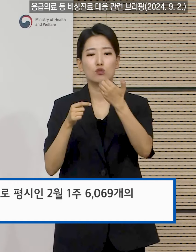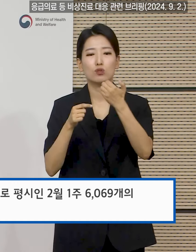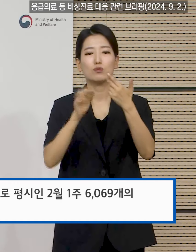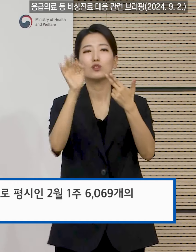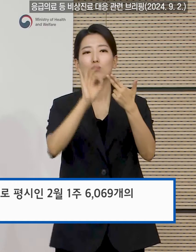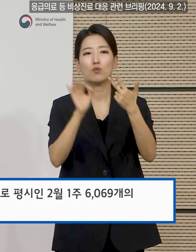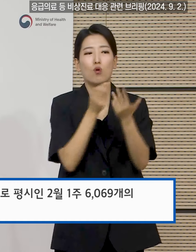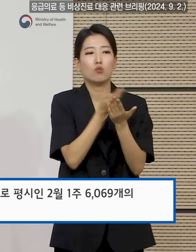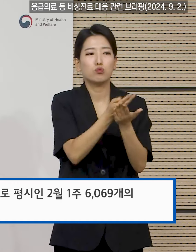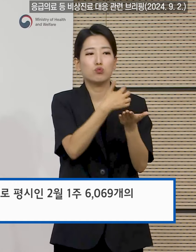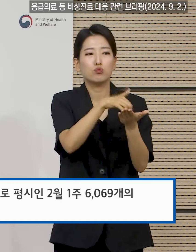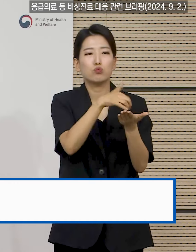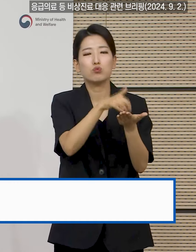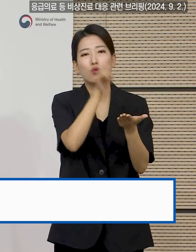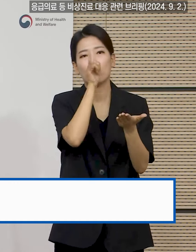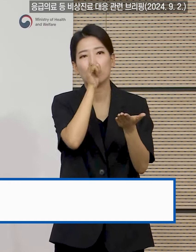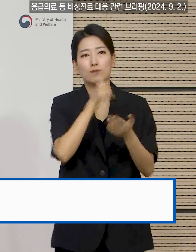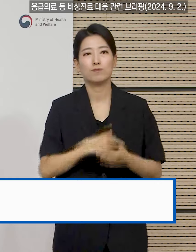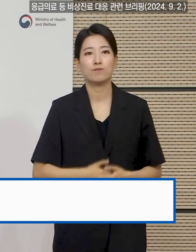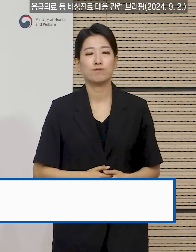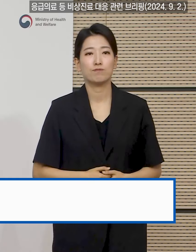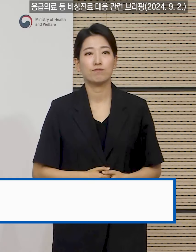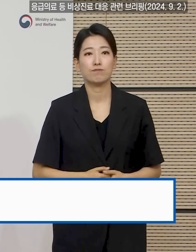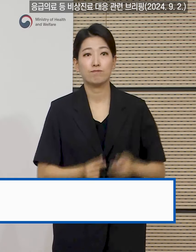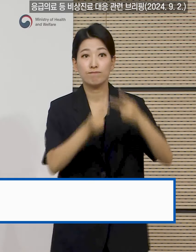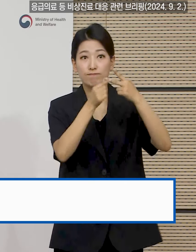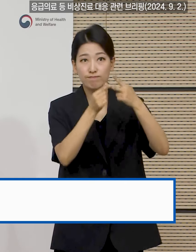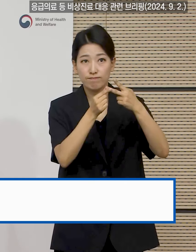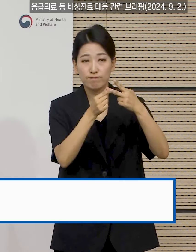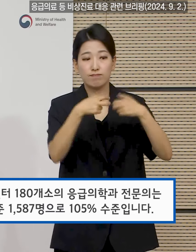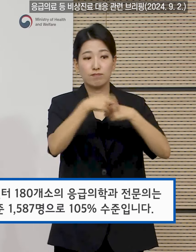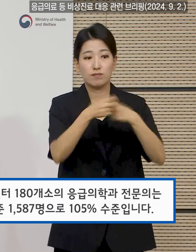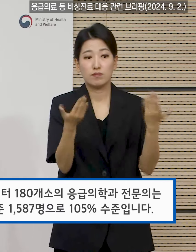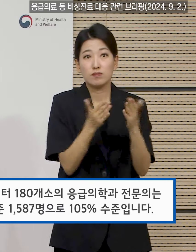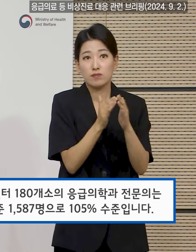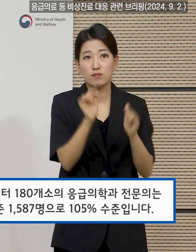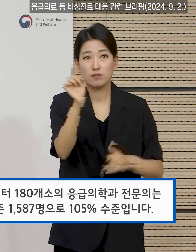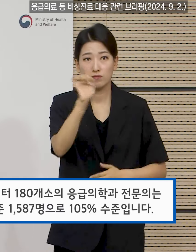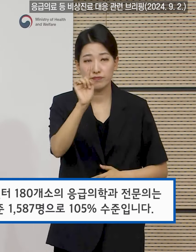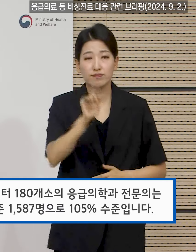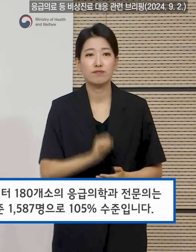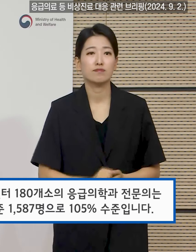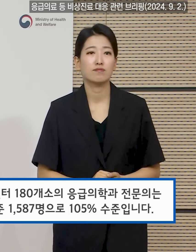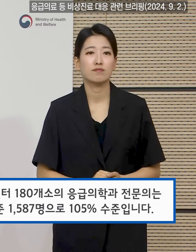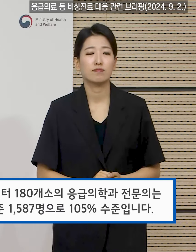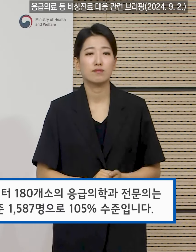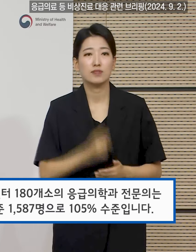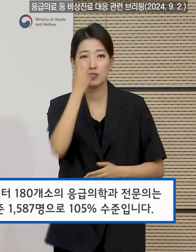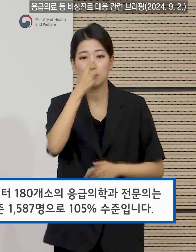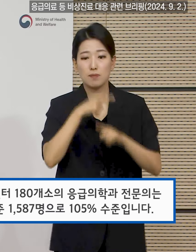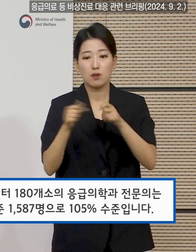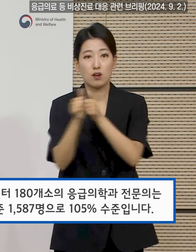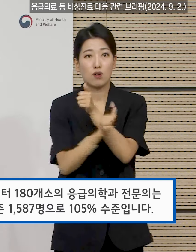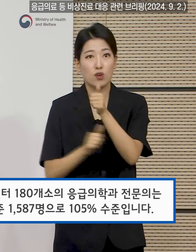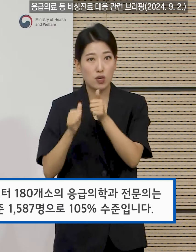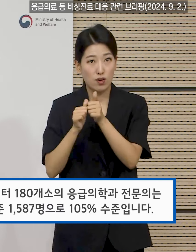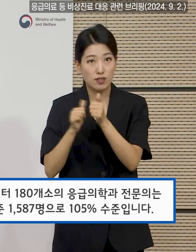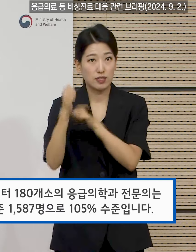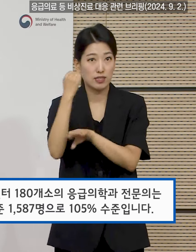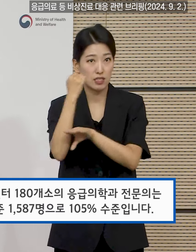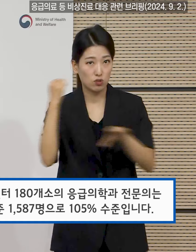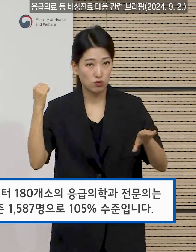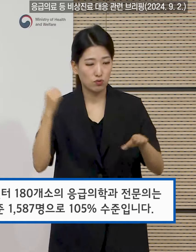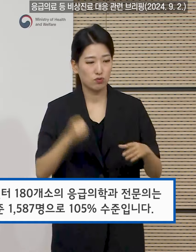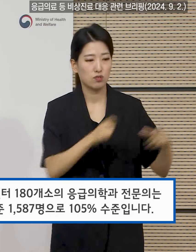97.5%에 해당합니다. 둘째, 인력 현황입니다. 신평원 신고 기준으로 권역과 지역